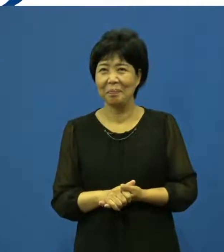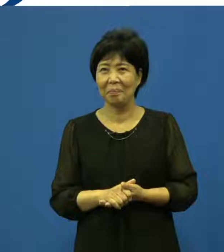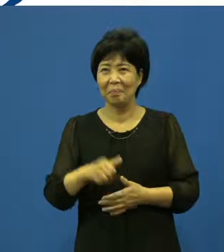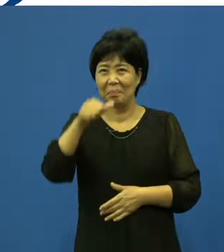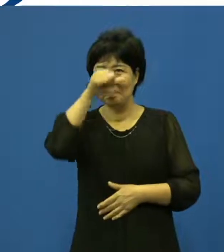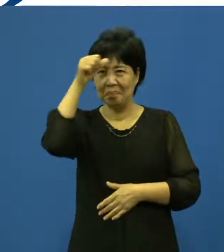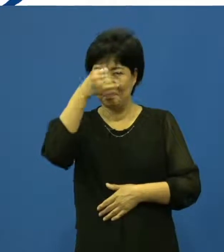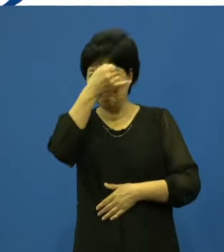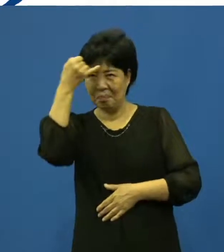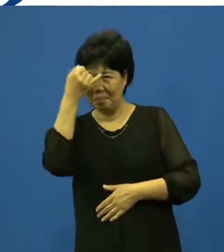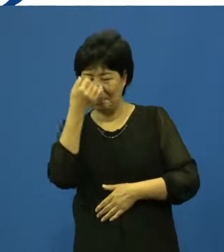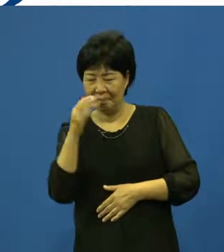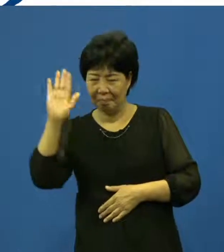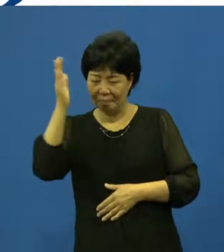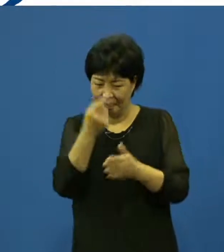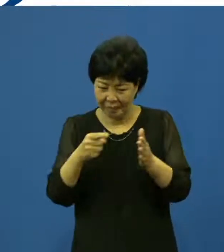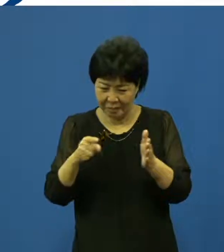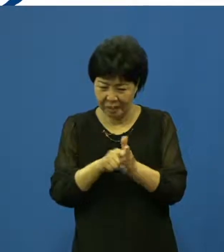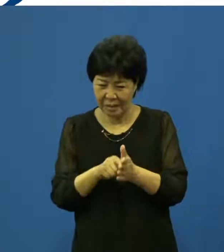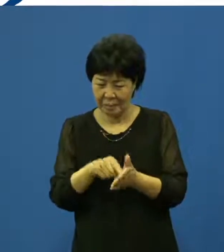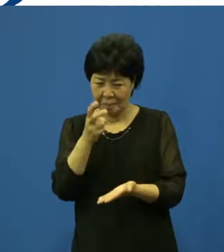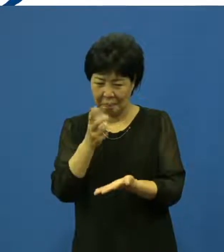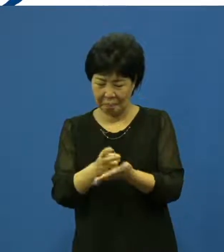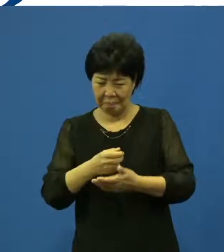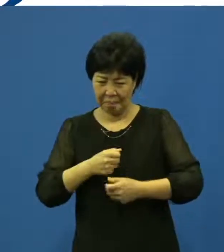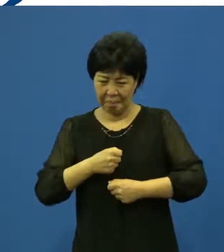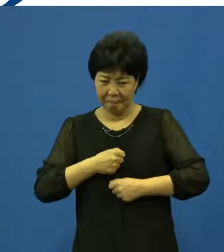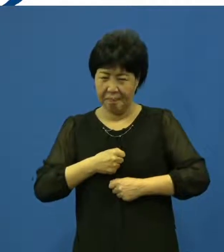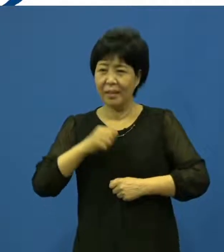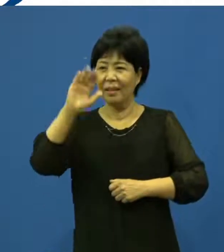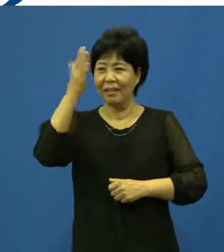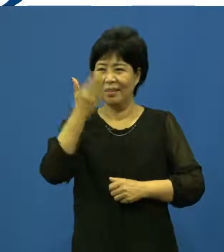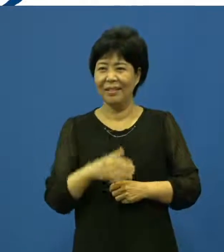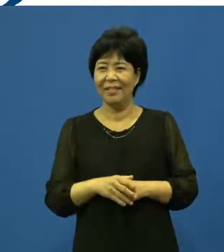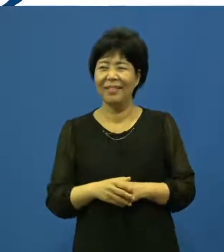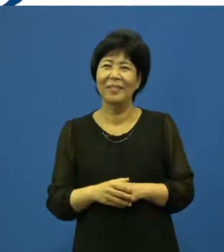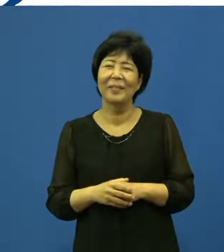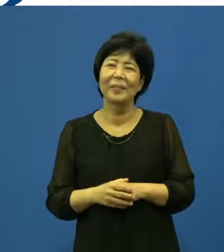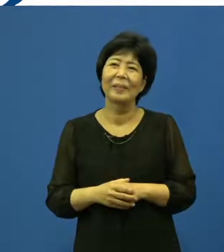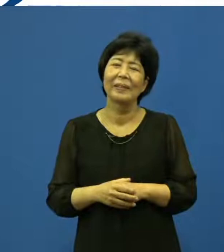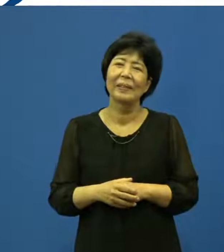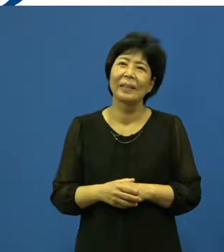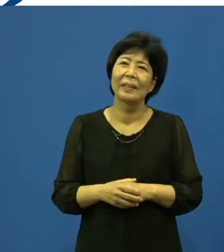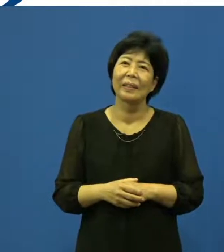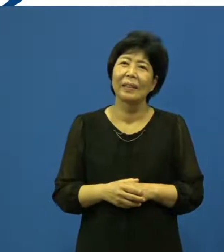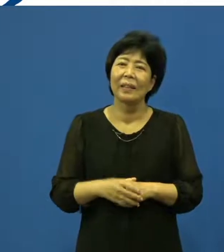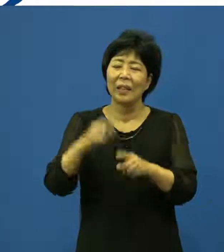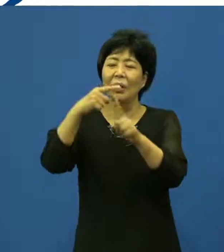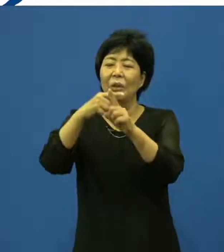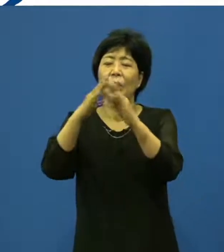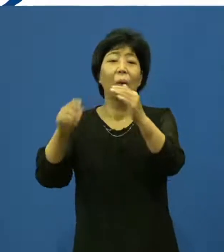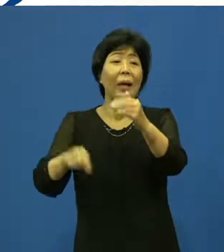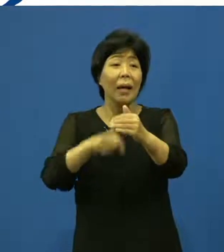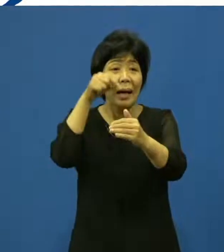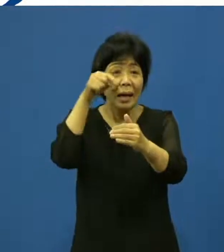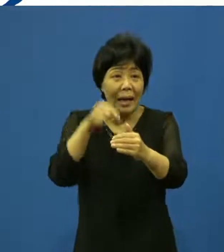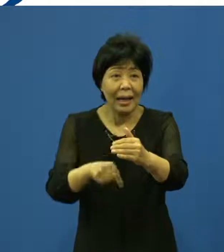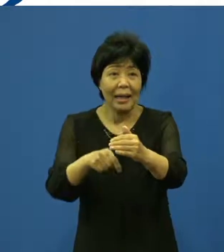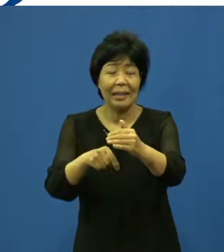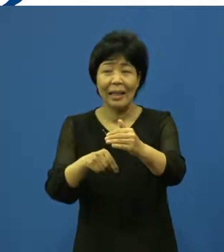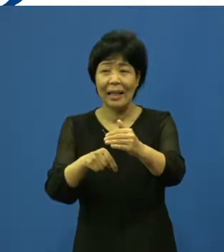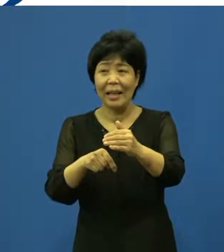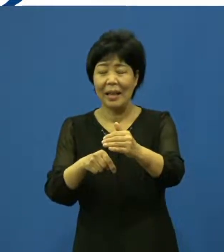있습니다. 세월이 흐르면 몇 가지 규칙을 더 끼워 넣기도 합니다. 그래서 교회 안에